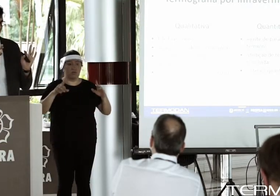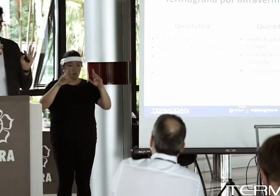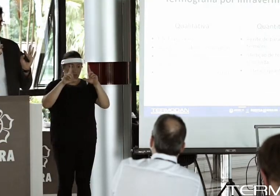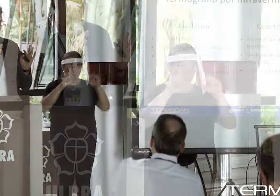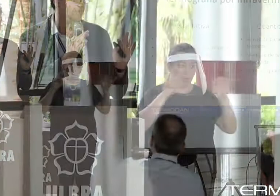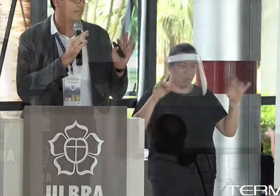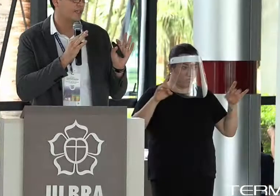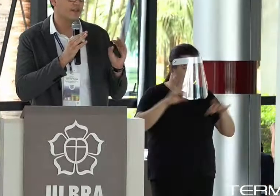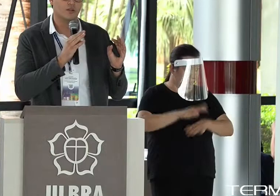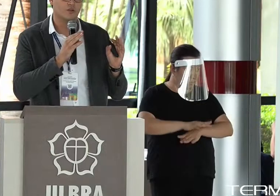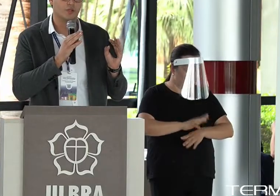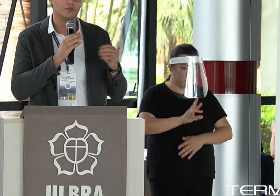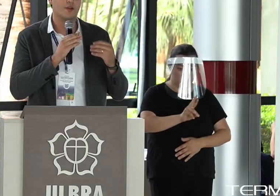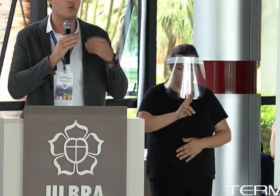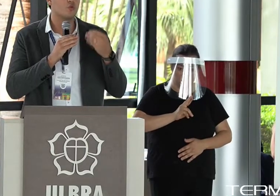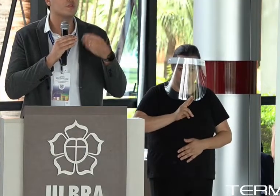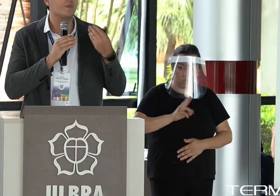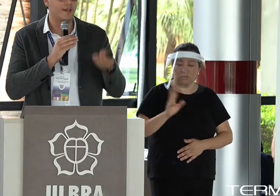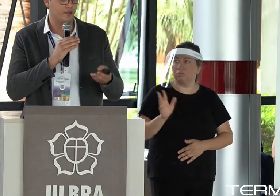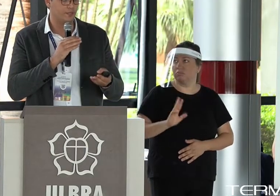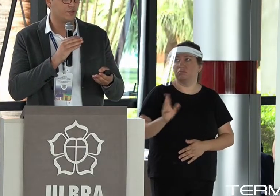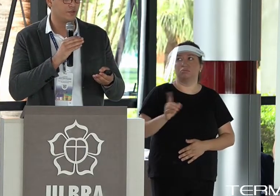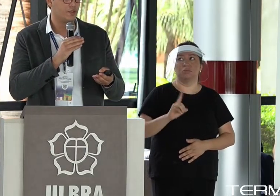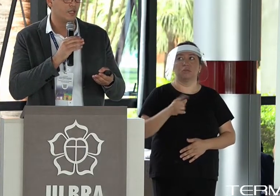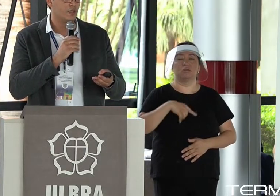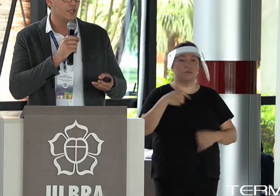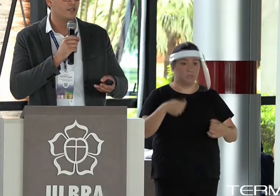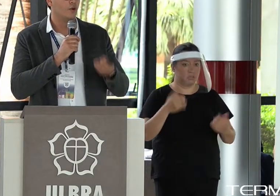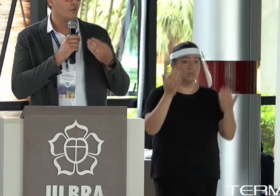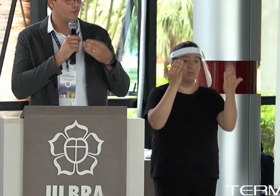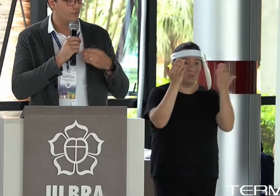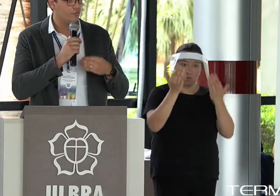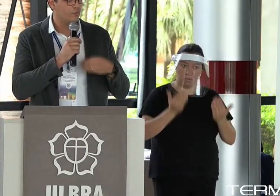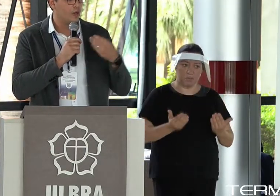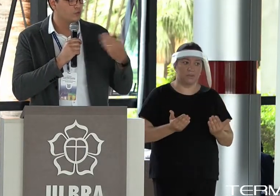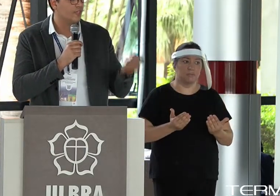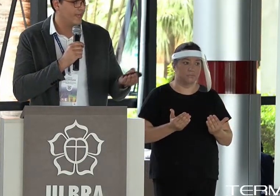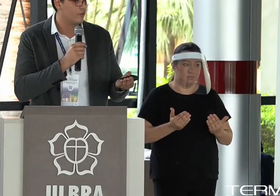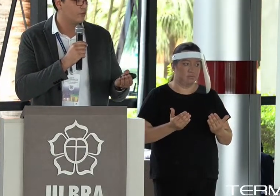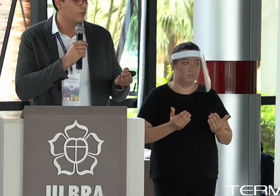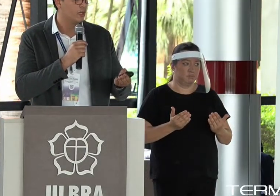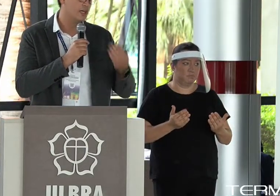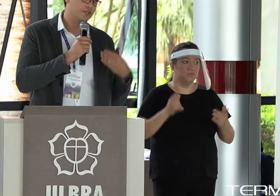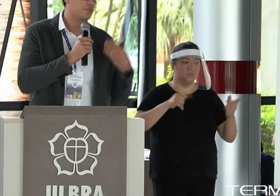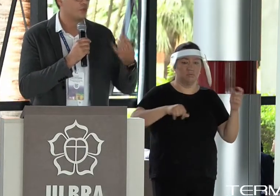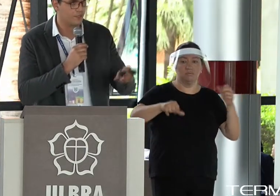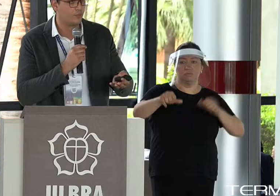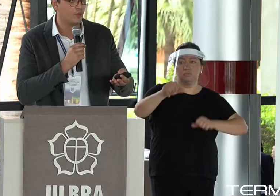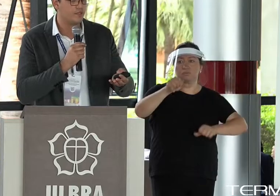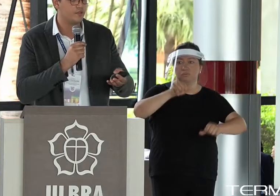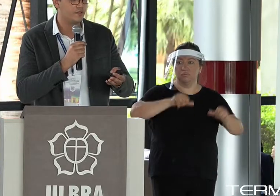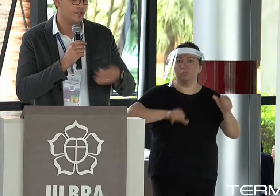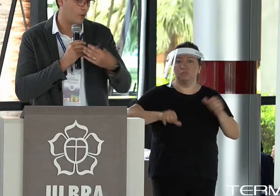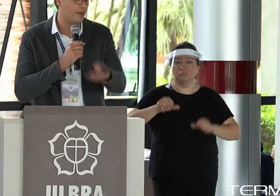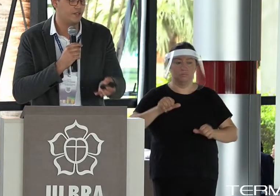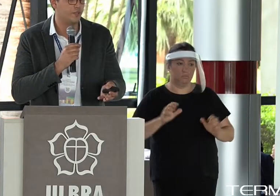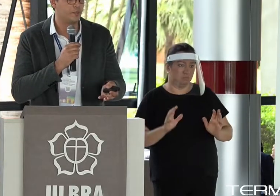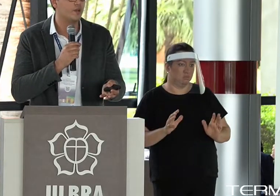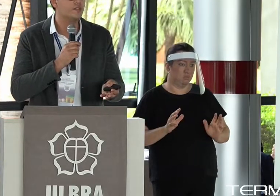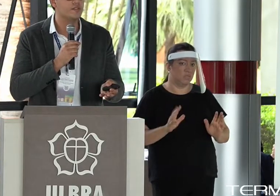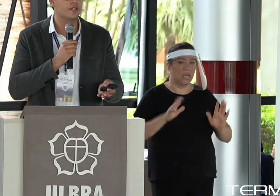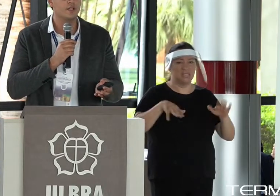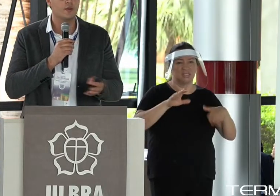acabou. Né? Não, eu tenho alguns parâmetros que eu altero antes ou depois,